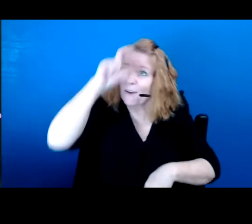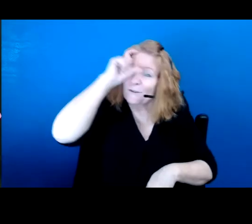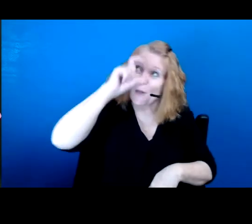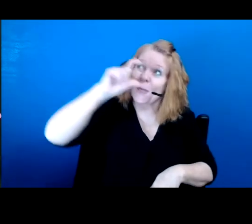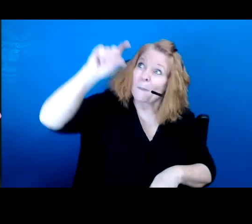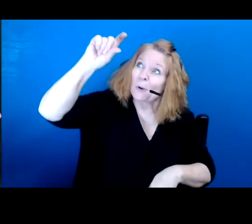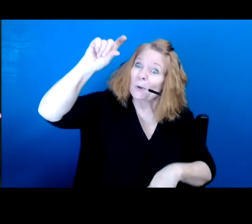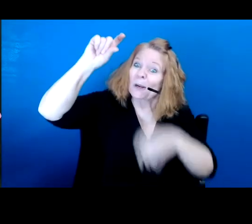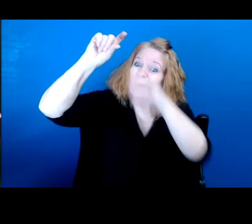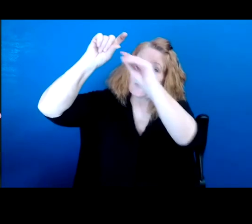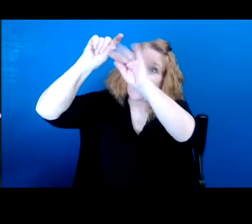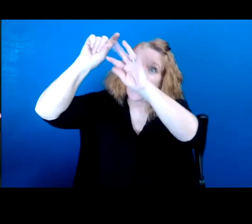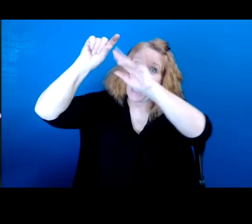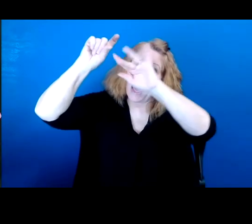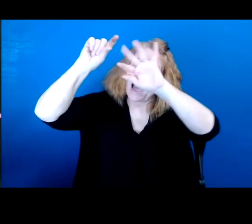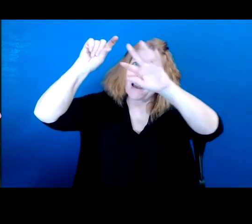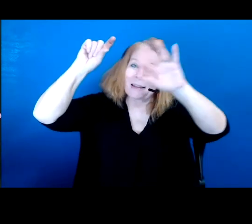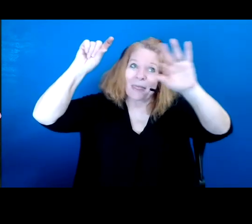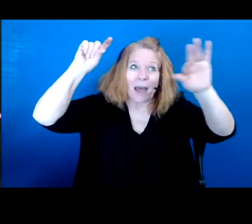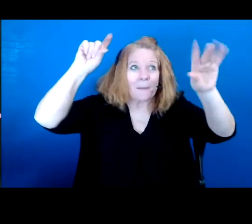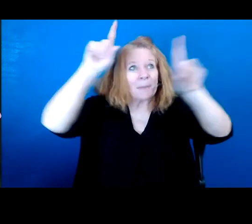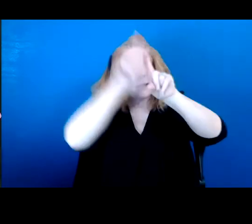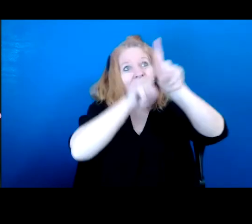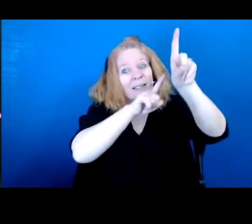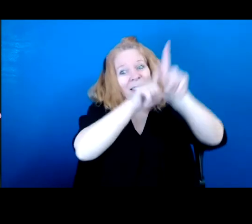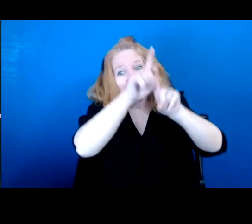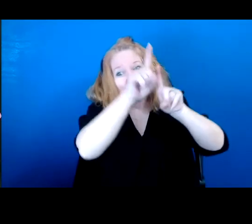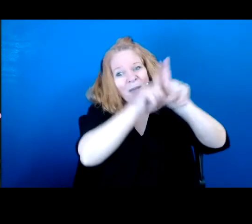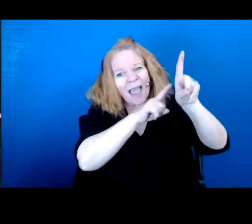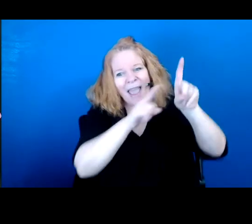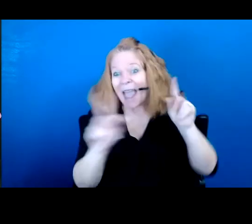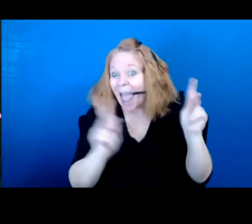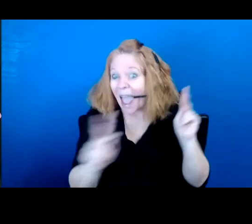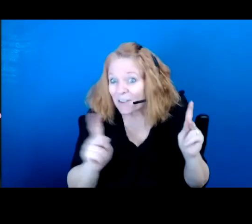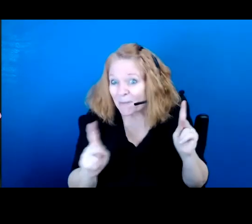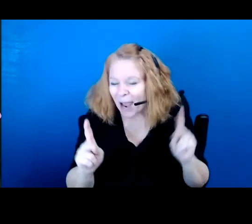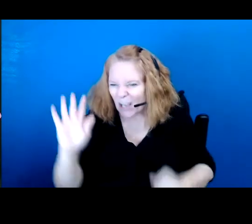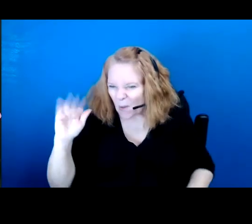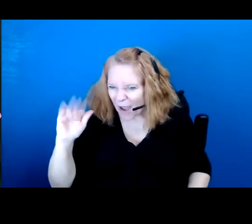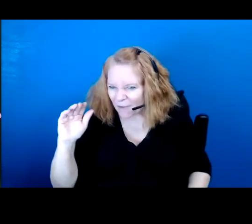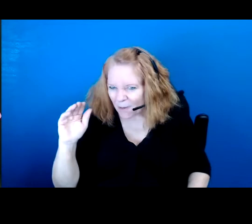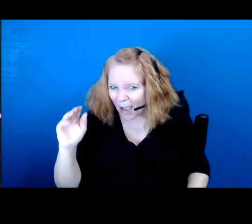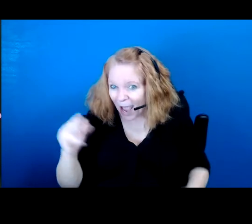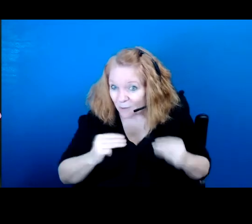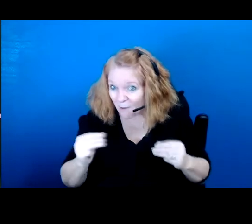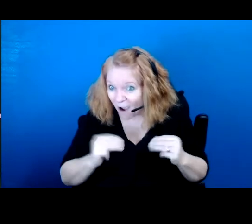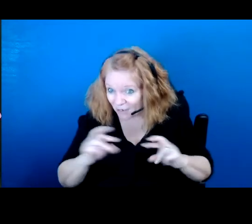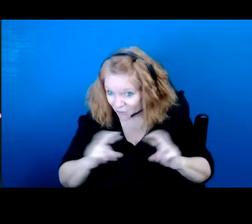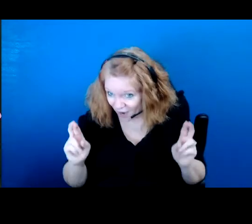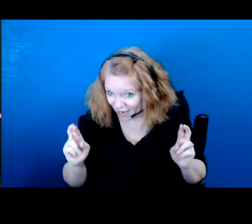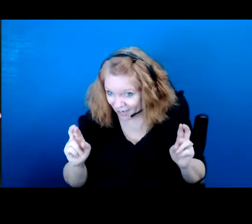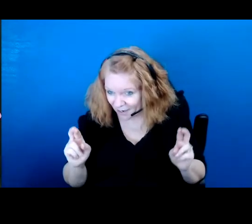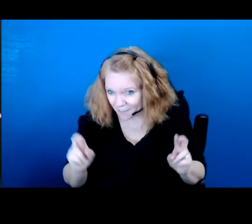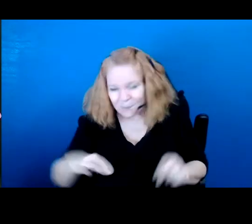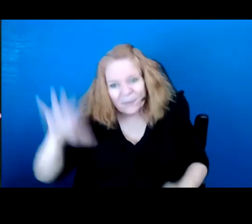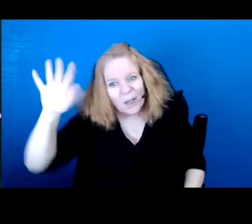ahora para que la luna llegó su tiempo para alumbrar el espacio celeste todo venga a la diosa marvin